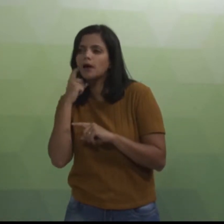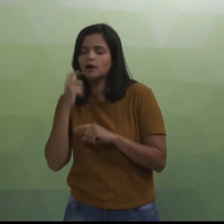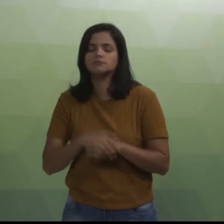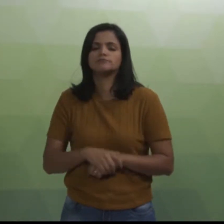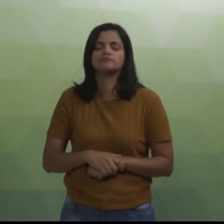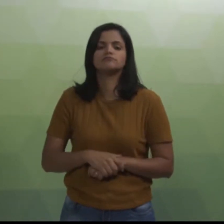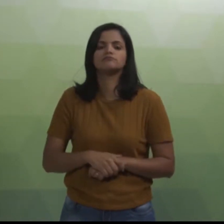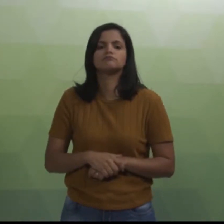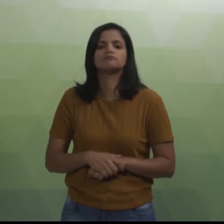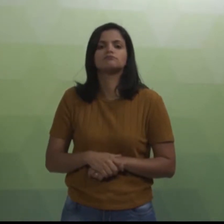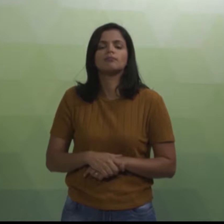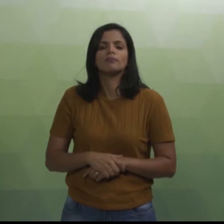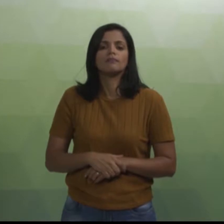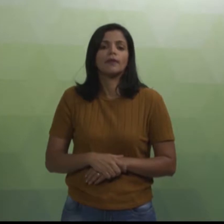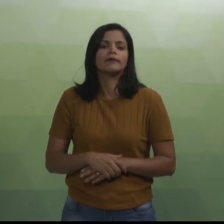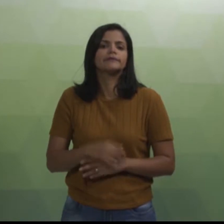após dar bala.